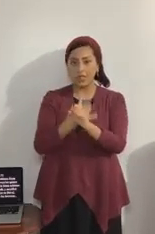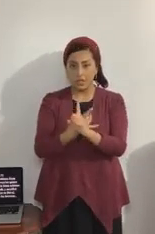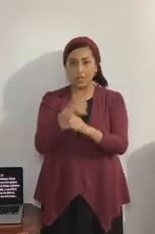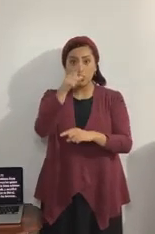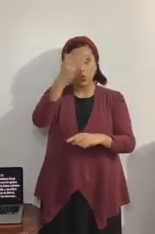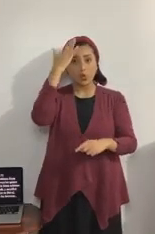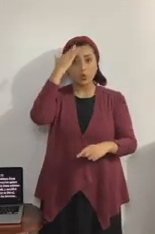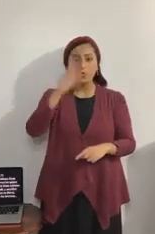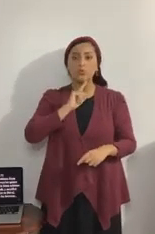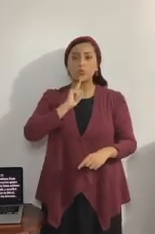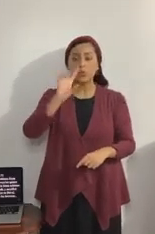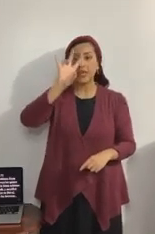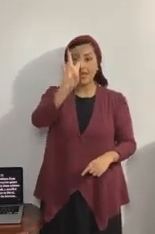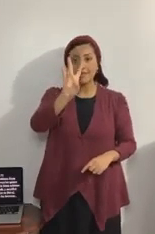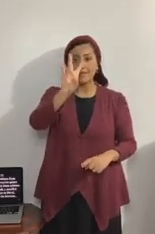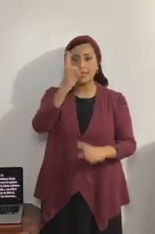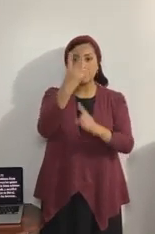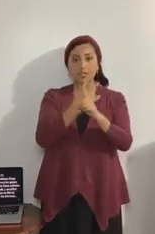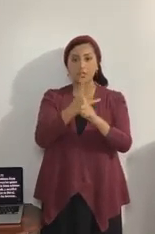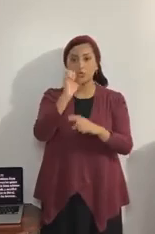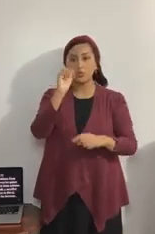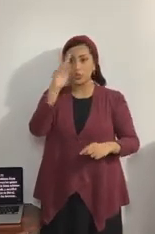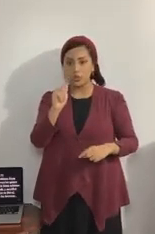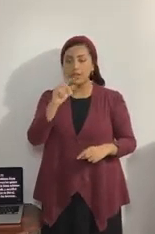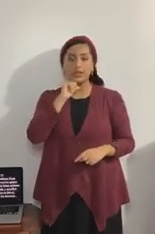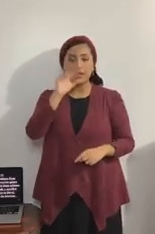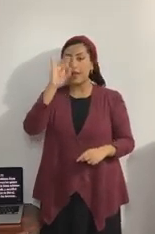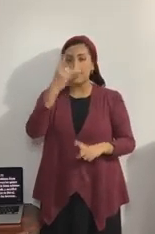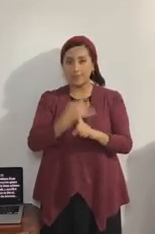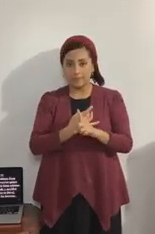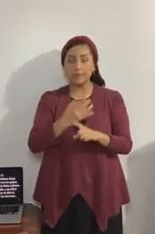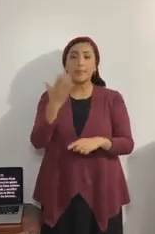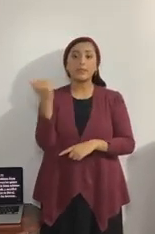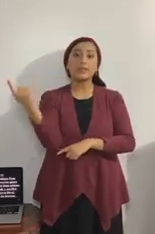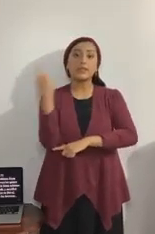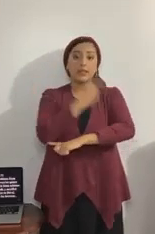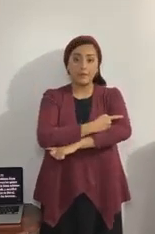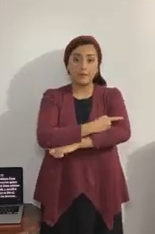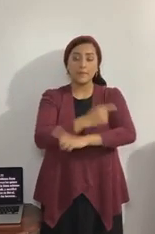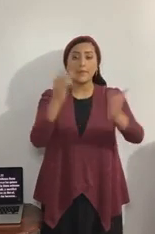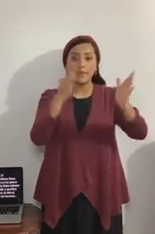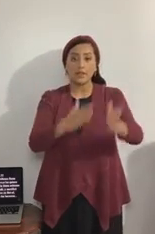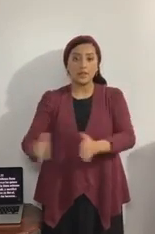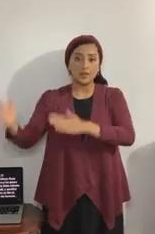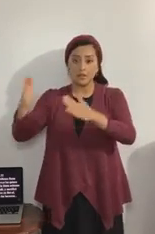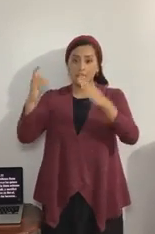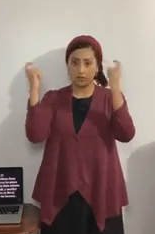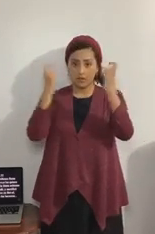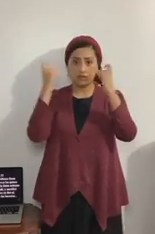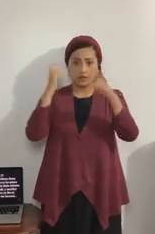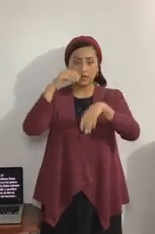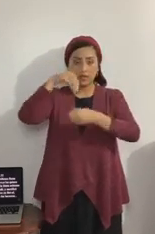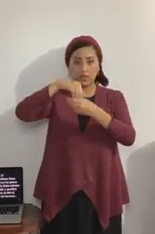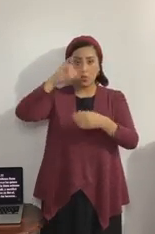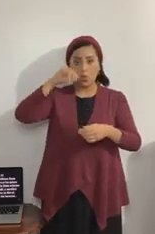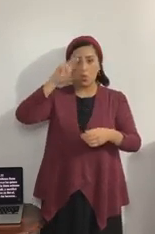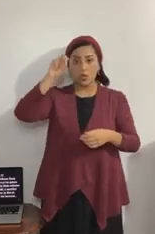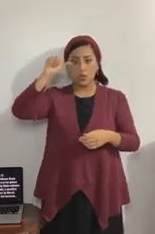el mes séptimo, Sucot. A los 15 días del mes, conforme a la fiesta solemne que se celebraba en Judá, y se sacrificó sobre